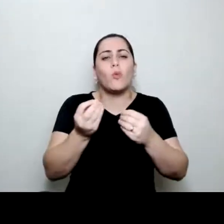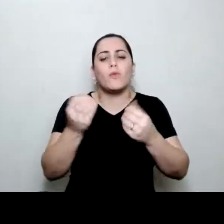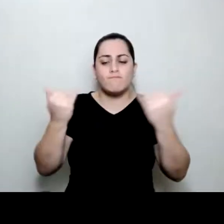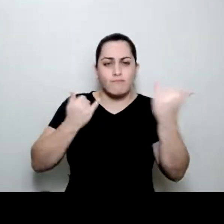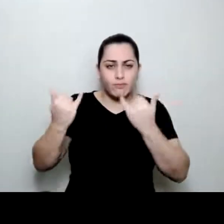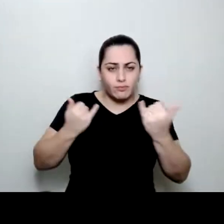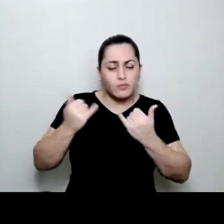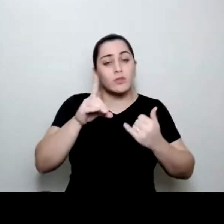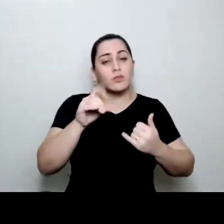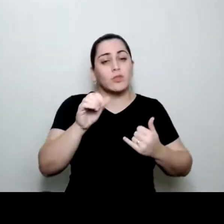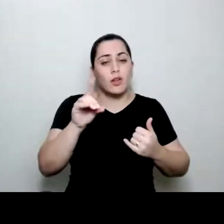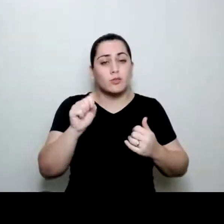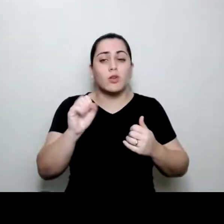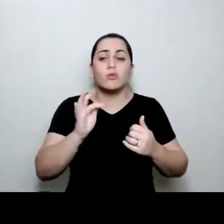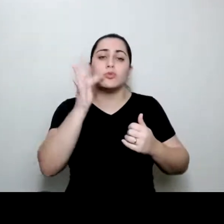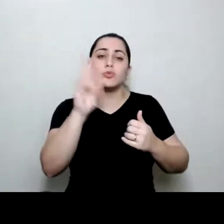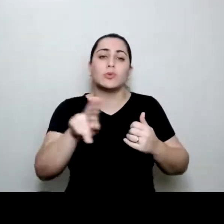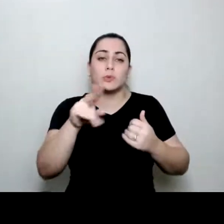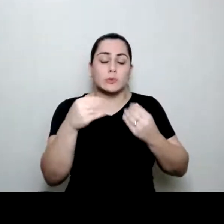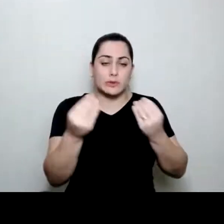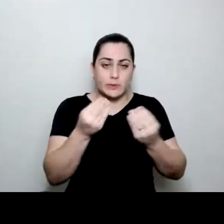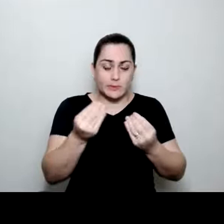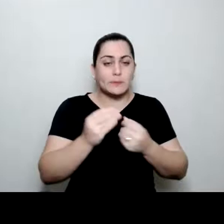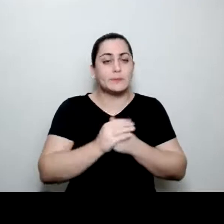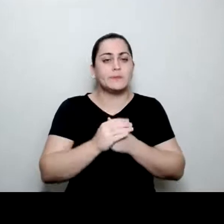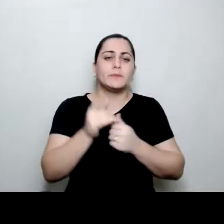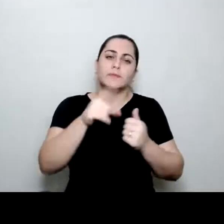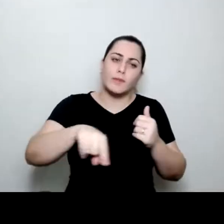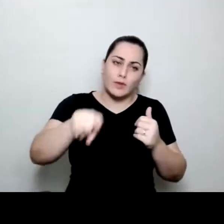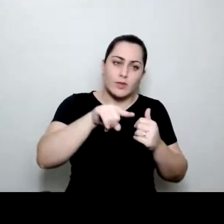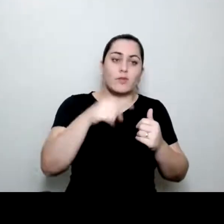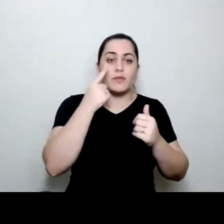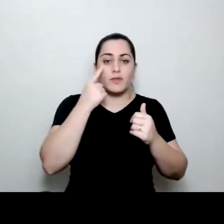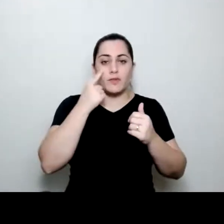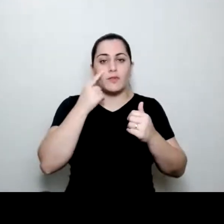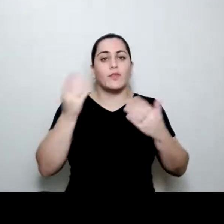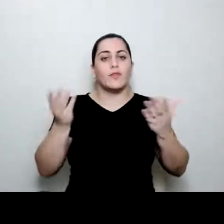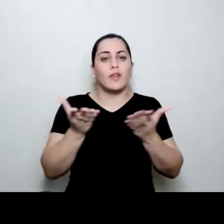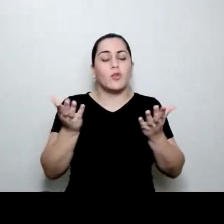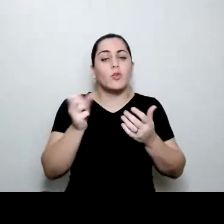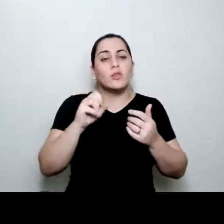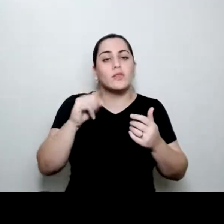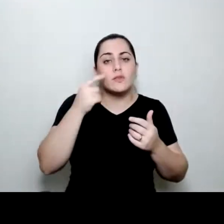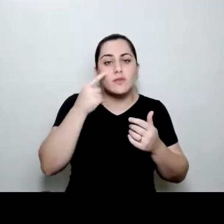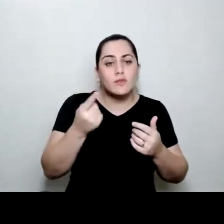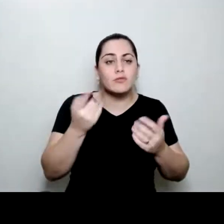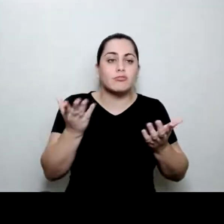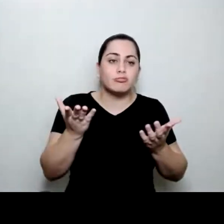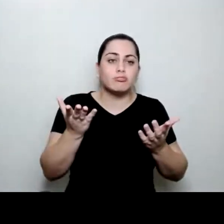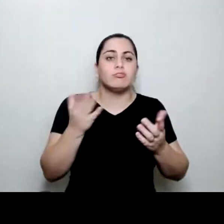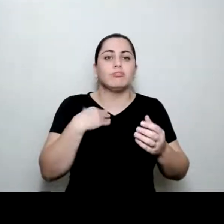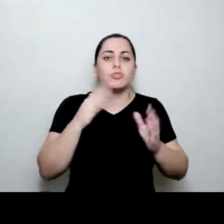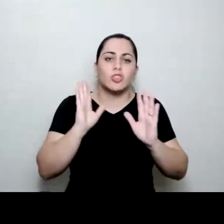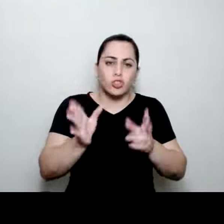depois pensar em como utilizá-los. Vocês devem notar, quem estiver acompanhando os